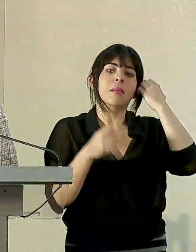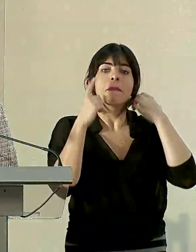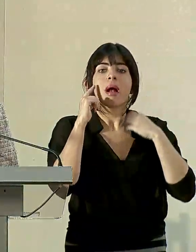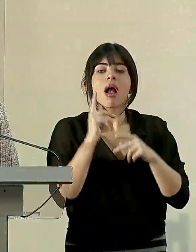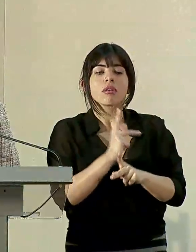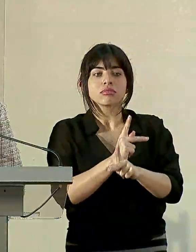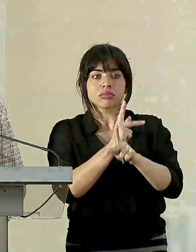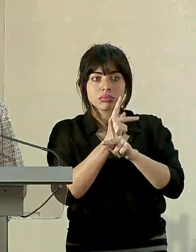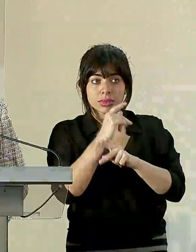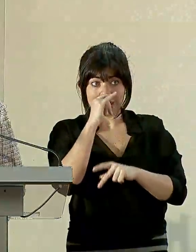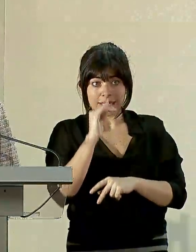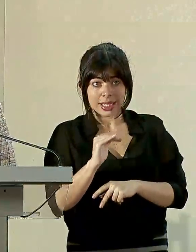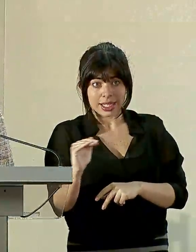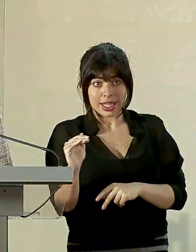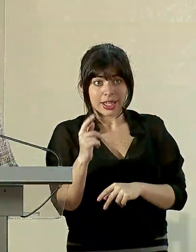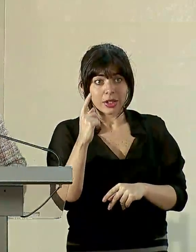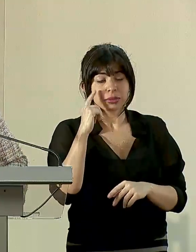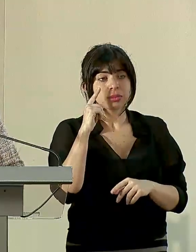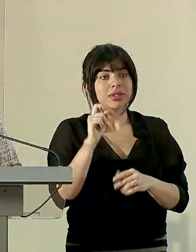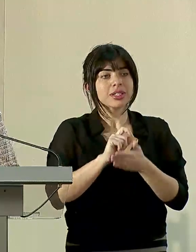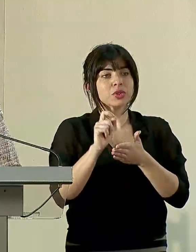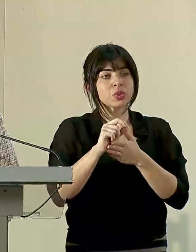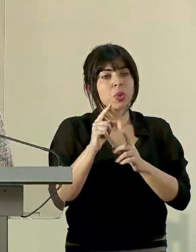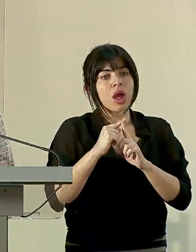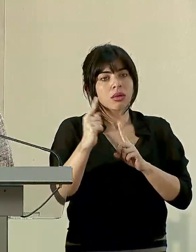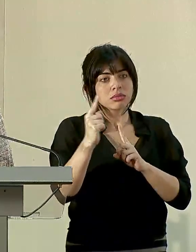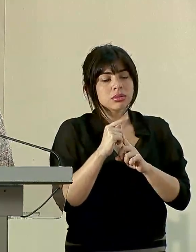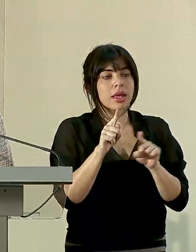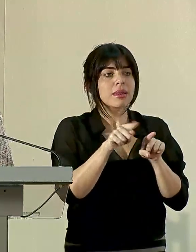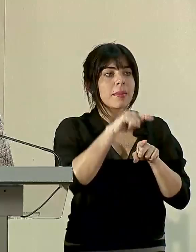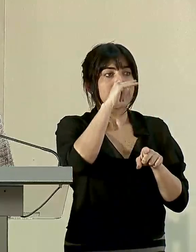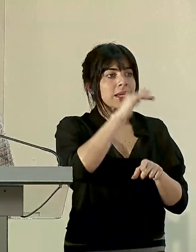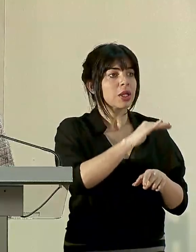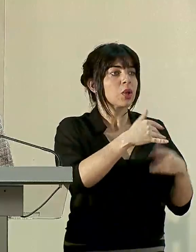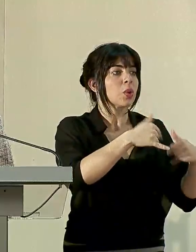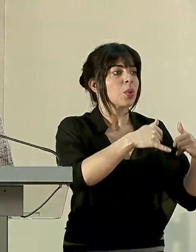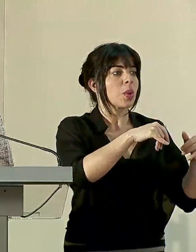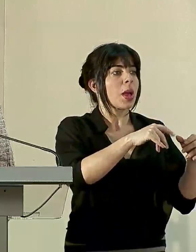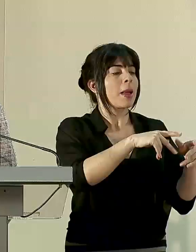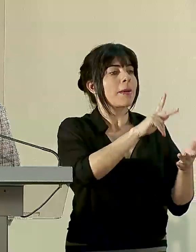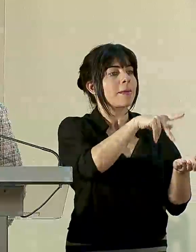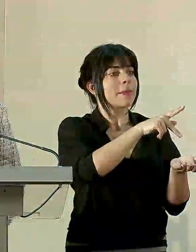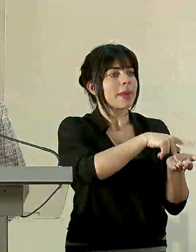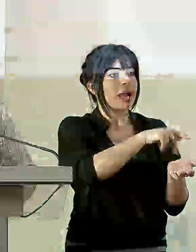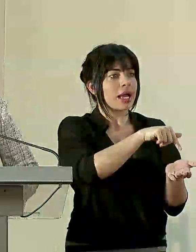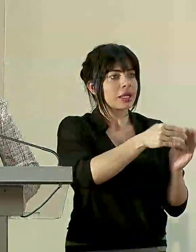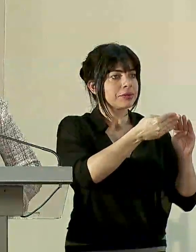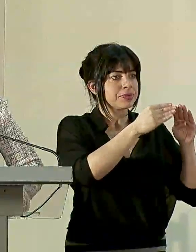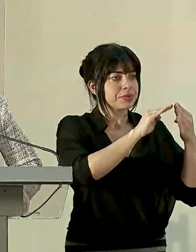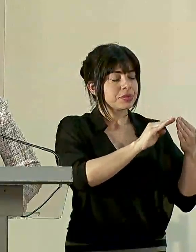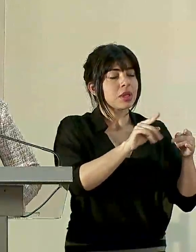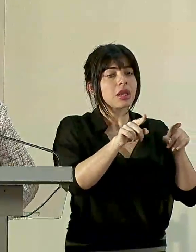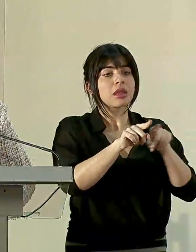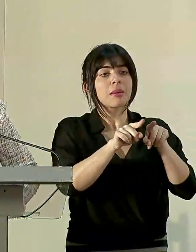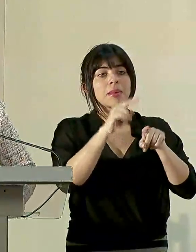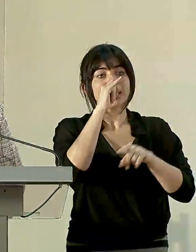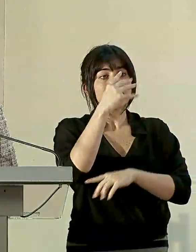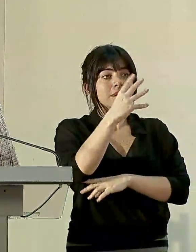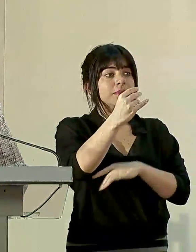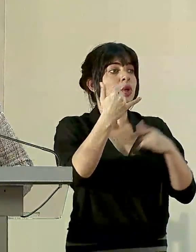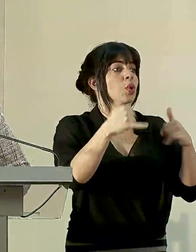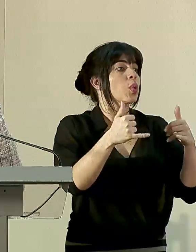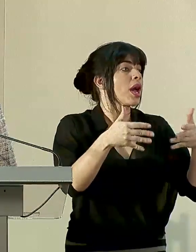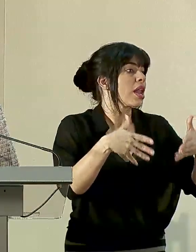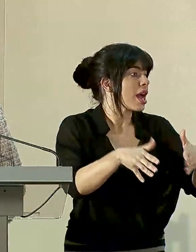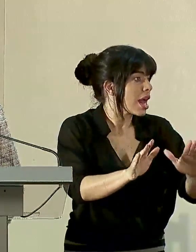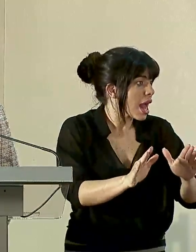resguardar y cuidar a los niños cuando van a los centros educativos, como cuando los niños están jugando en los parques de la comunidad, cuando los niños salen a jugar en